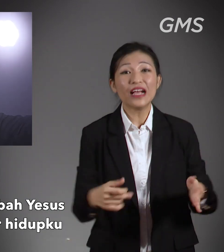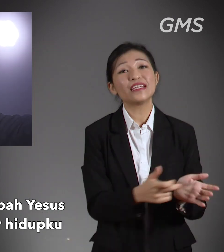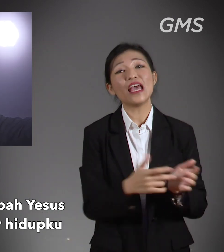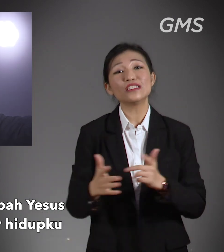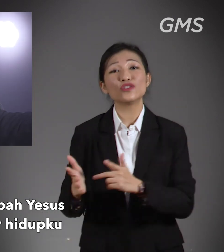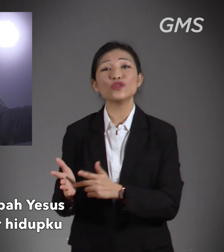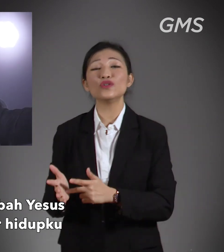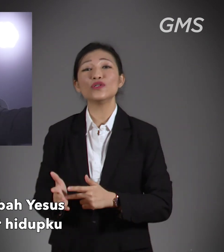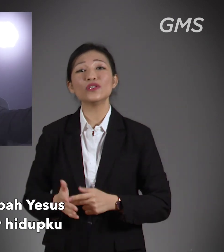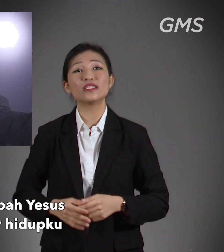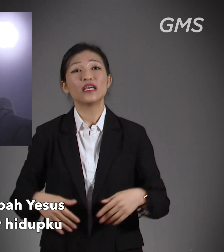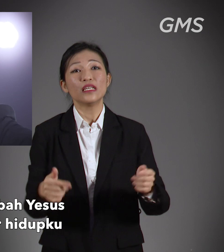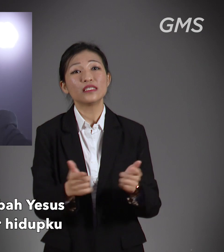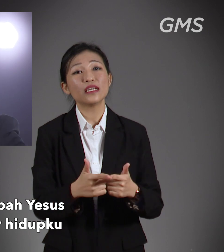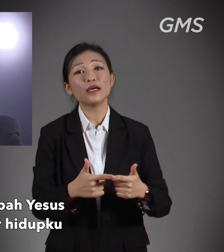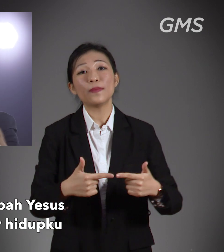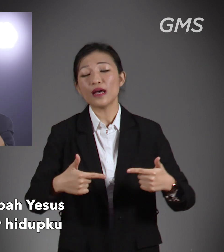sembah Yesus